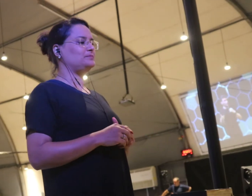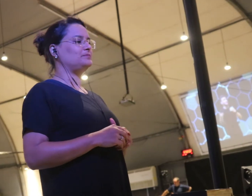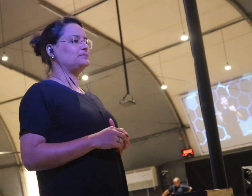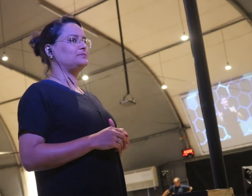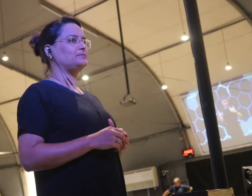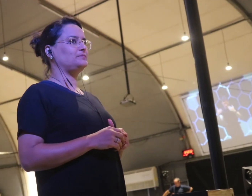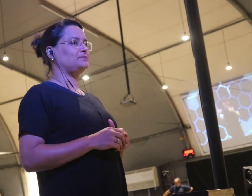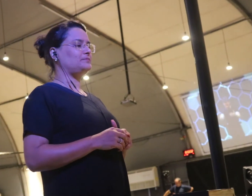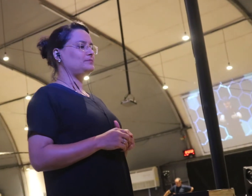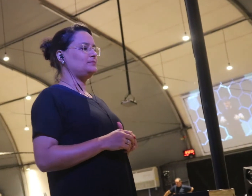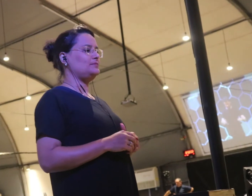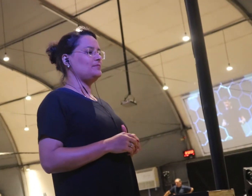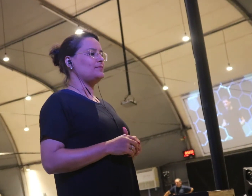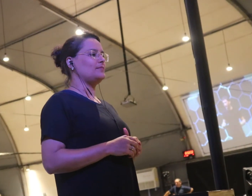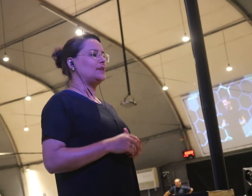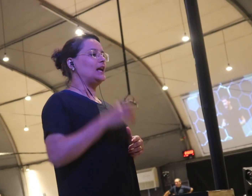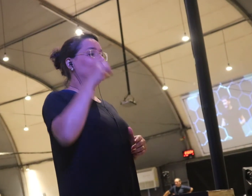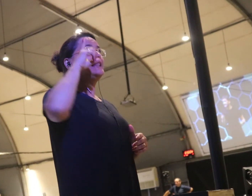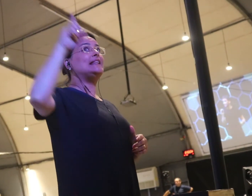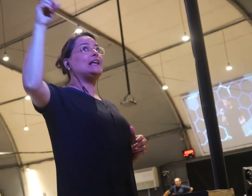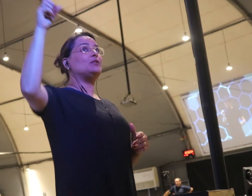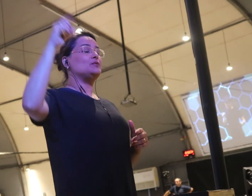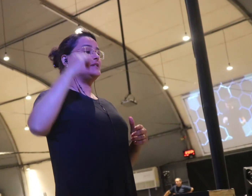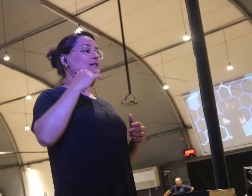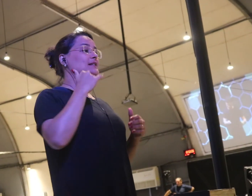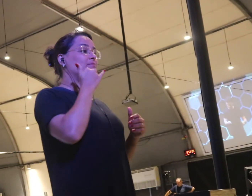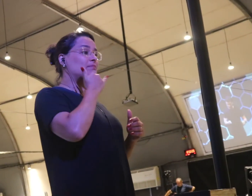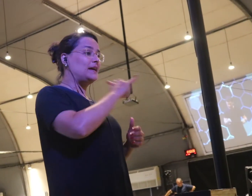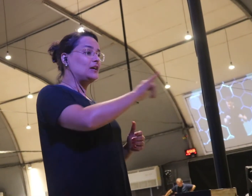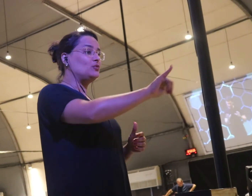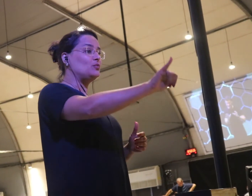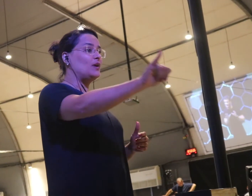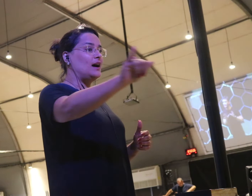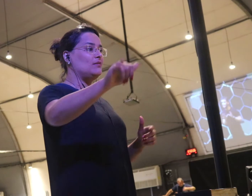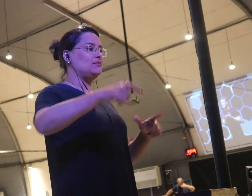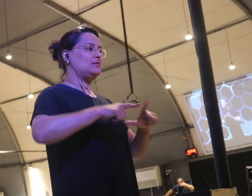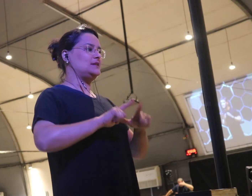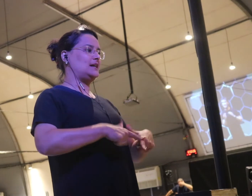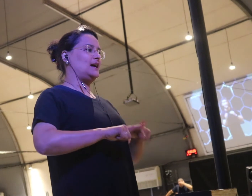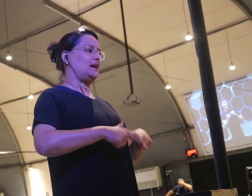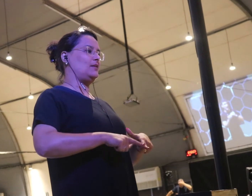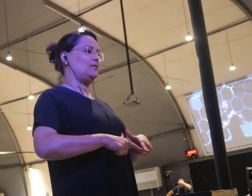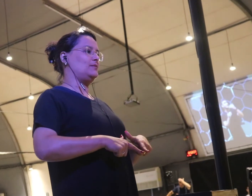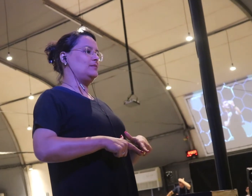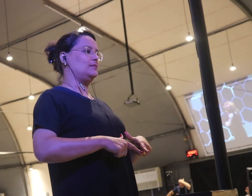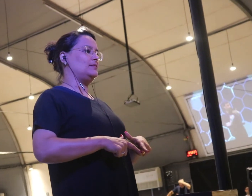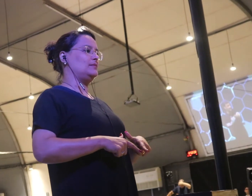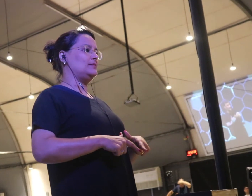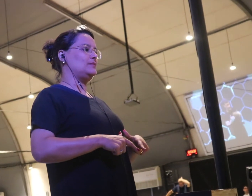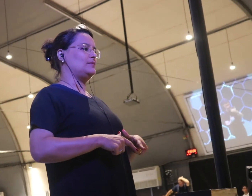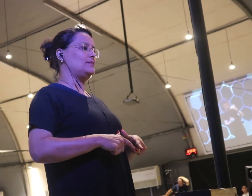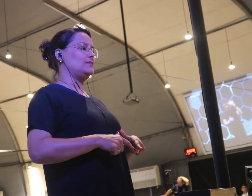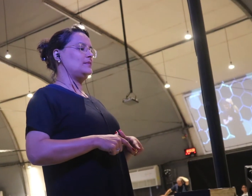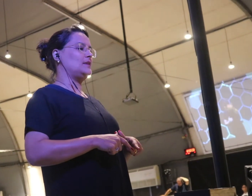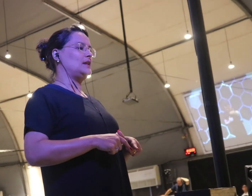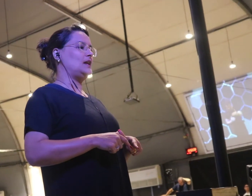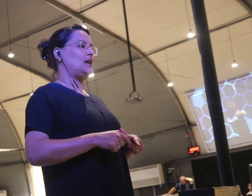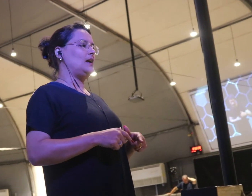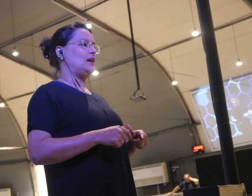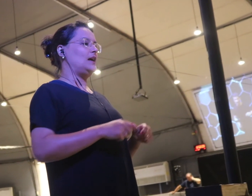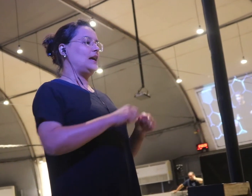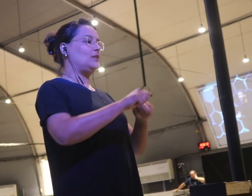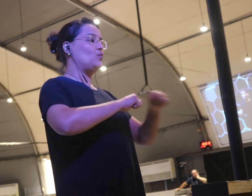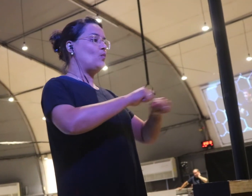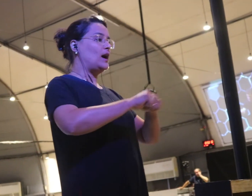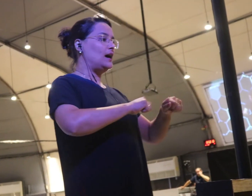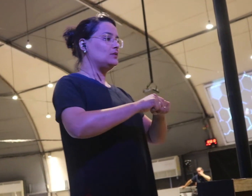Deus conseguia o perdão a Israel. Então, propiciação é uma ação dirigida à pessoa ofendida, a Deus.